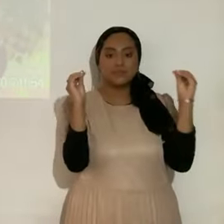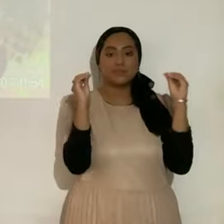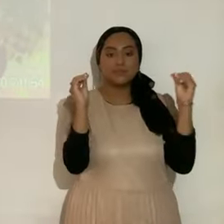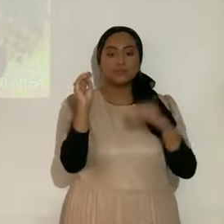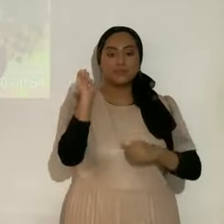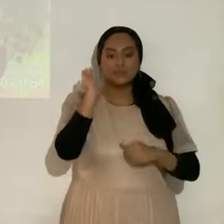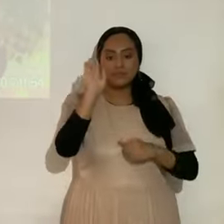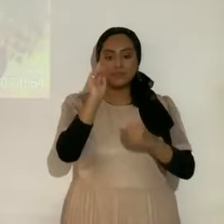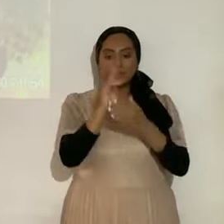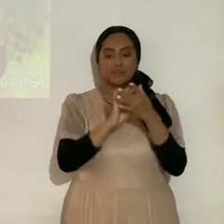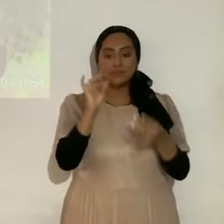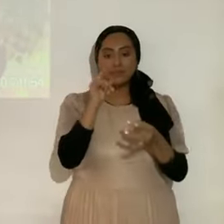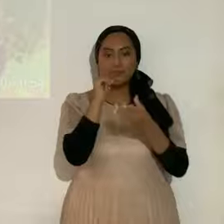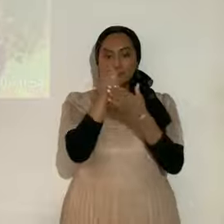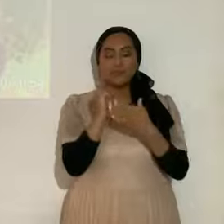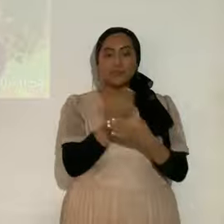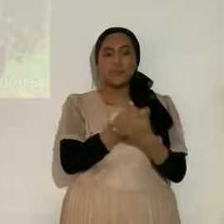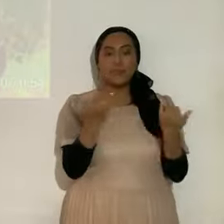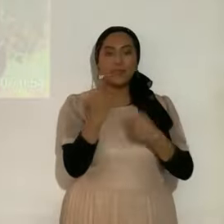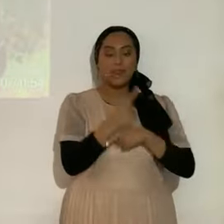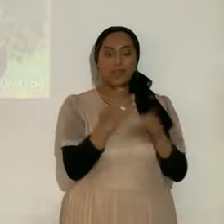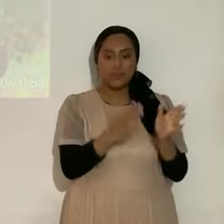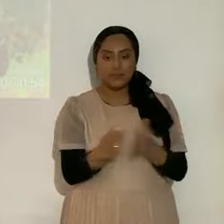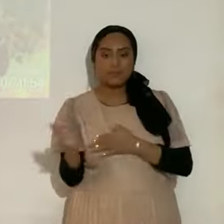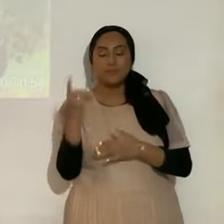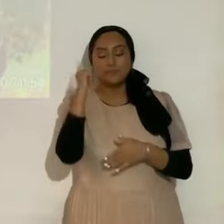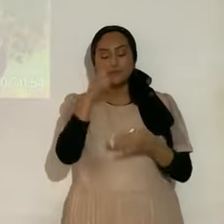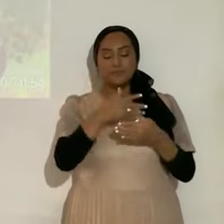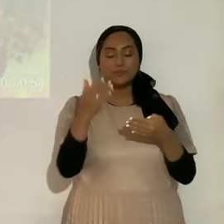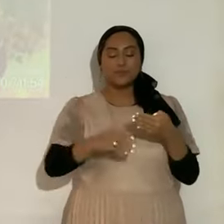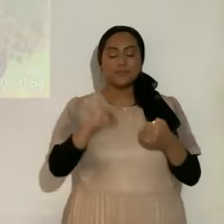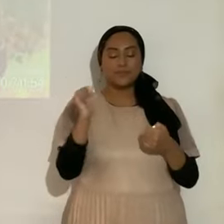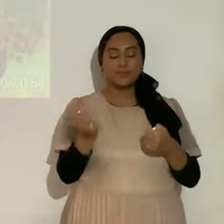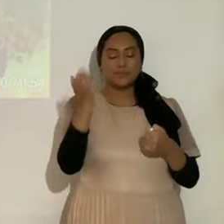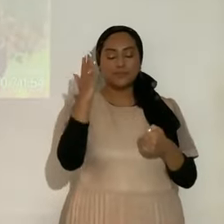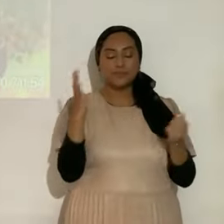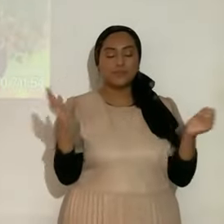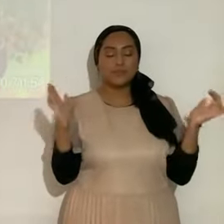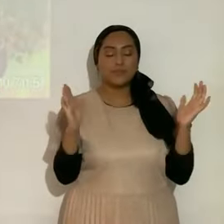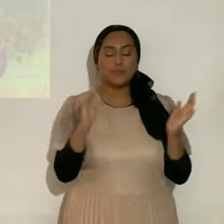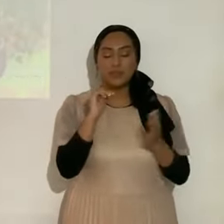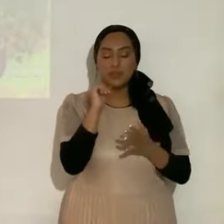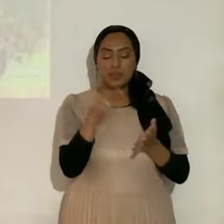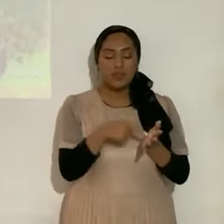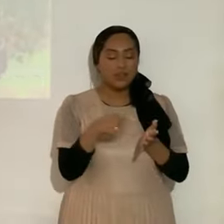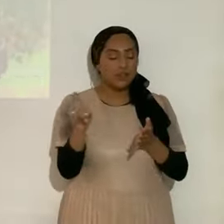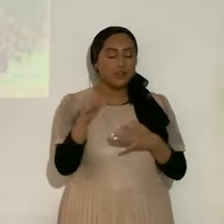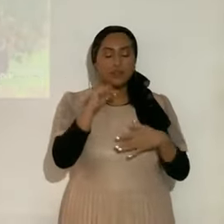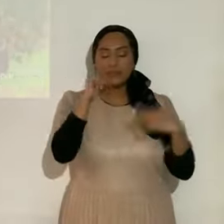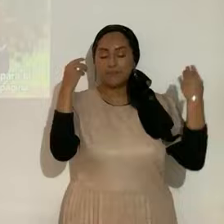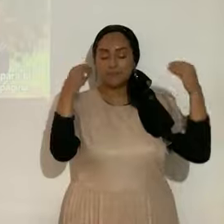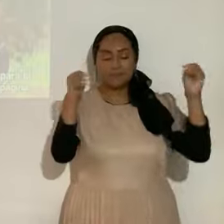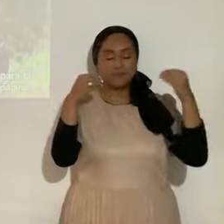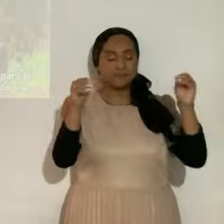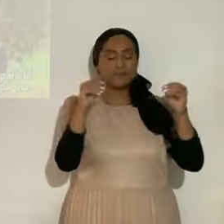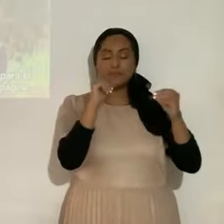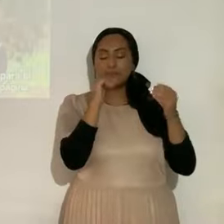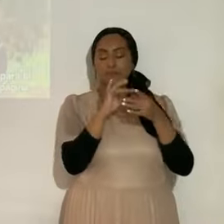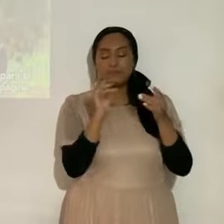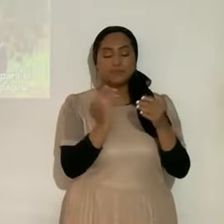Ruach HaKodesh, Padre, quien nos guíe en este servicio de entrega de Shabbat. Padre bendito Yahweh, no compraremos, no venderemos, no hablaremos nuestras